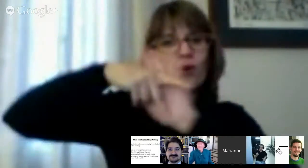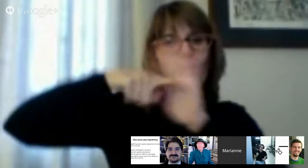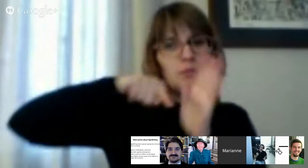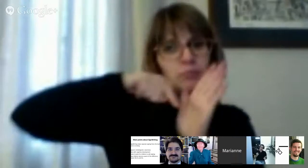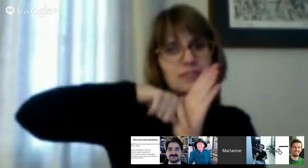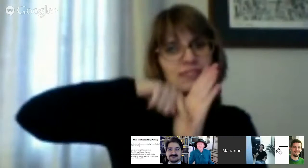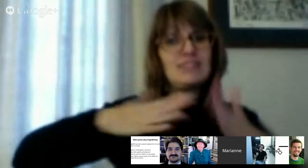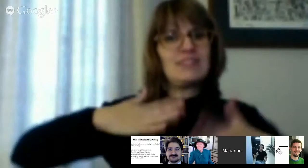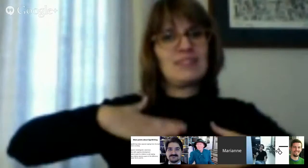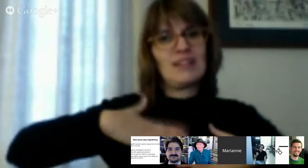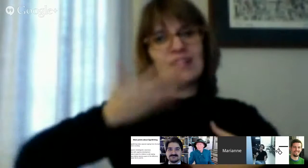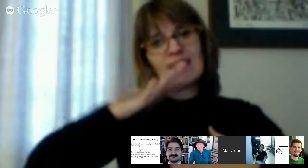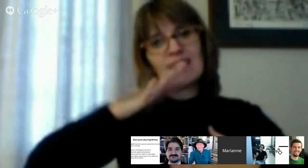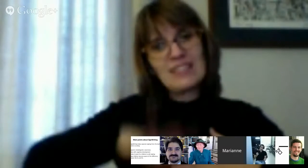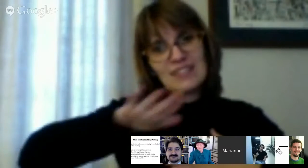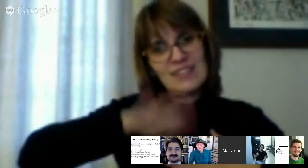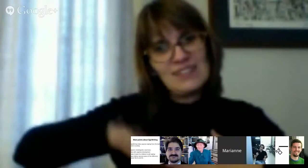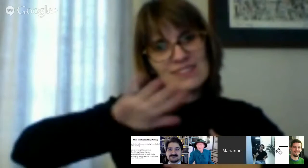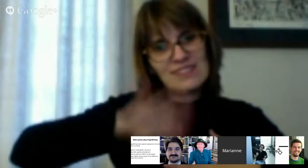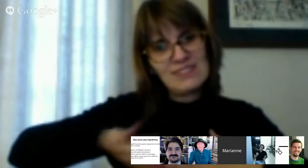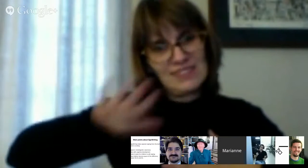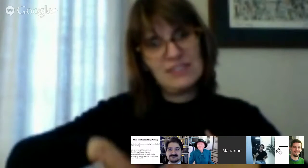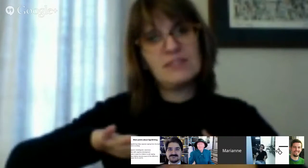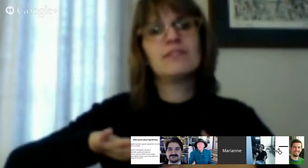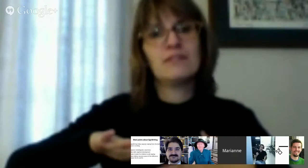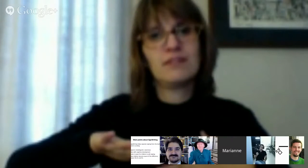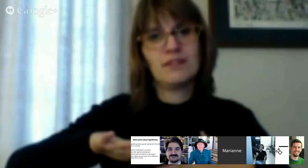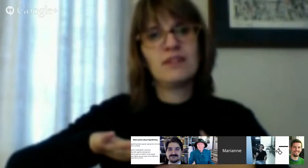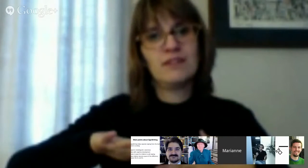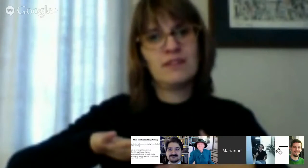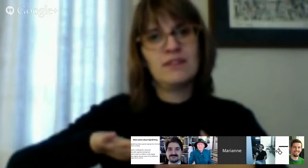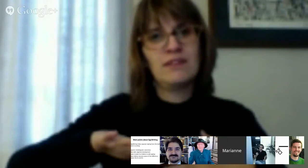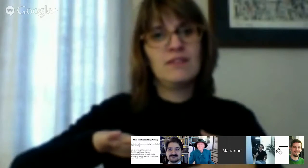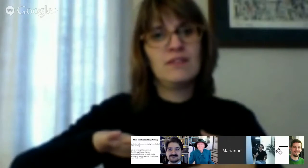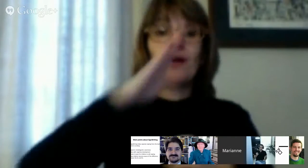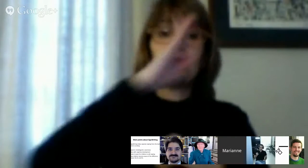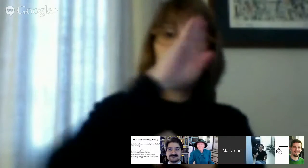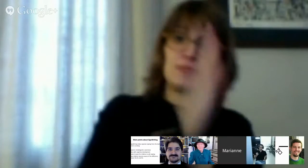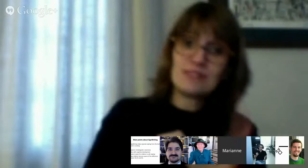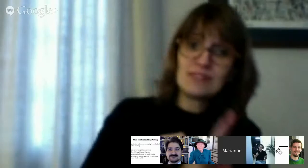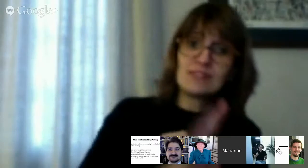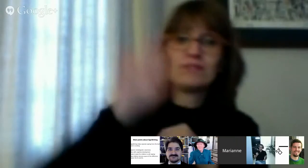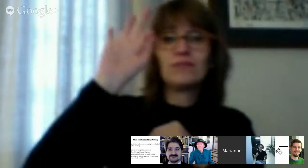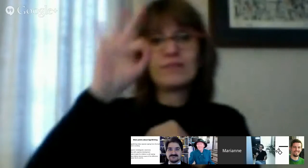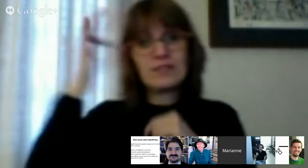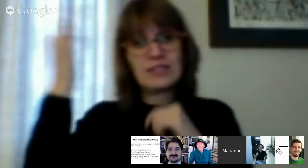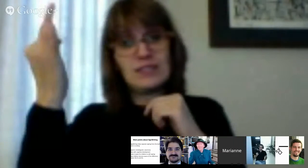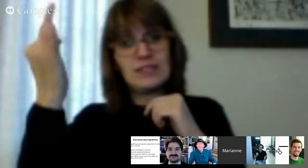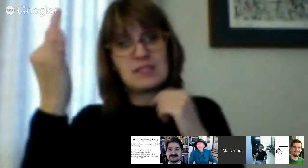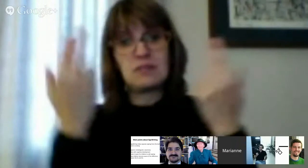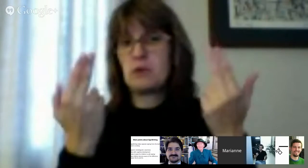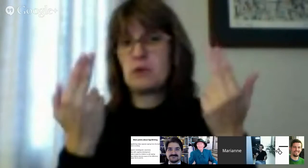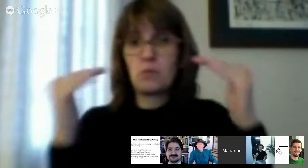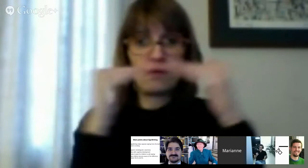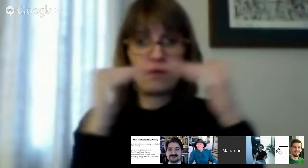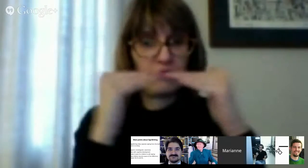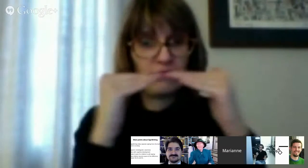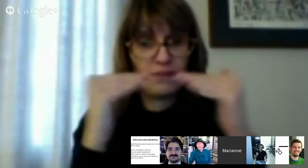se autocorrigir. Isso é um ponto positivo, onde as crianças veem a escrita,